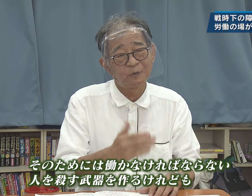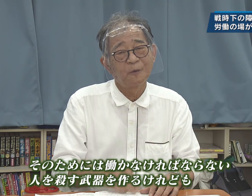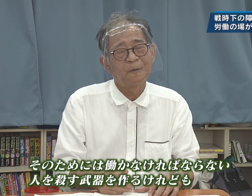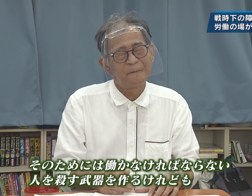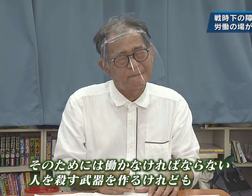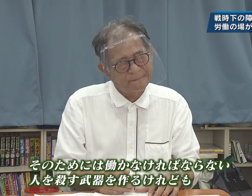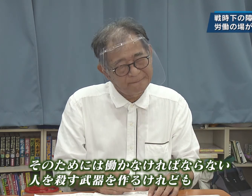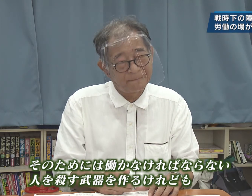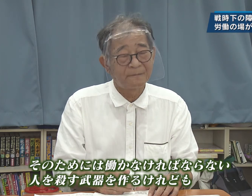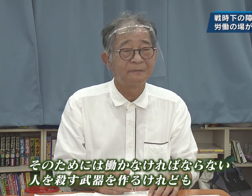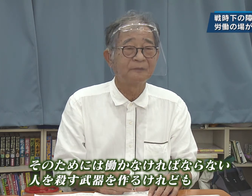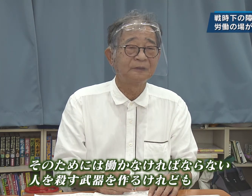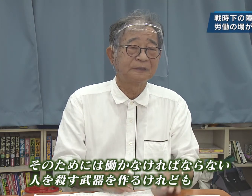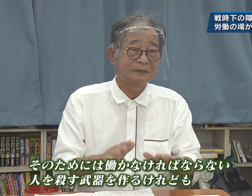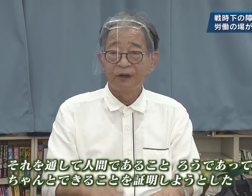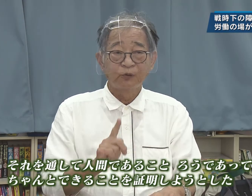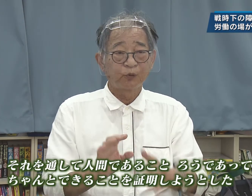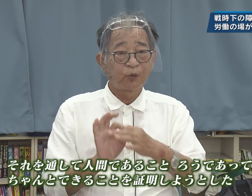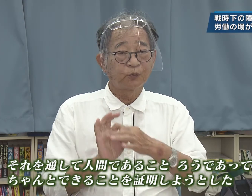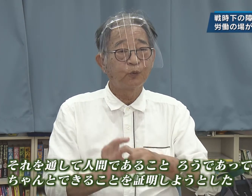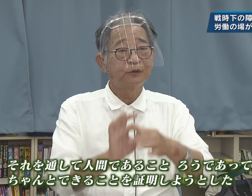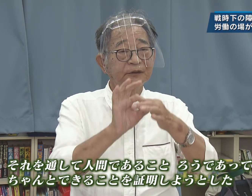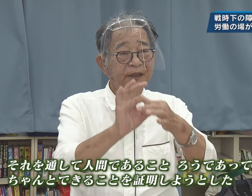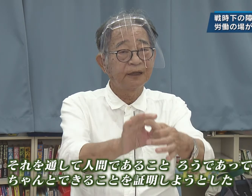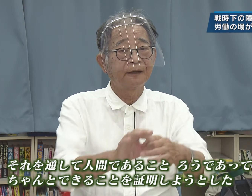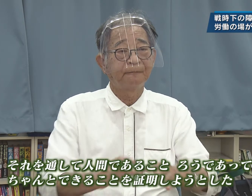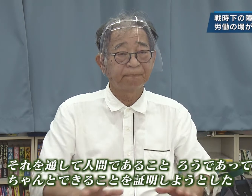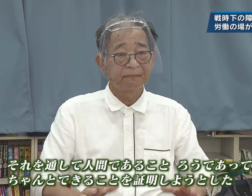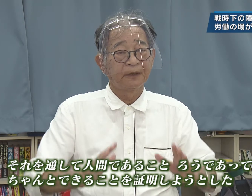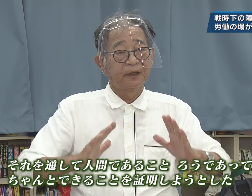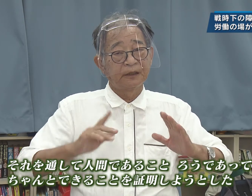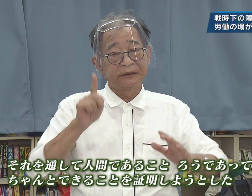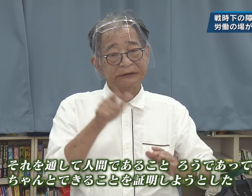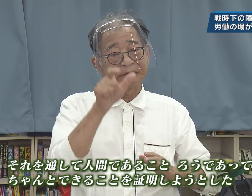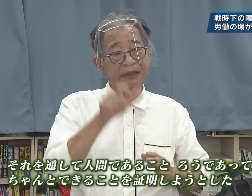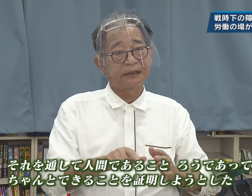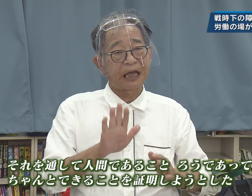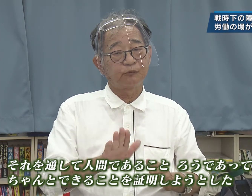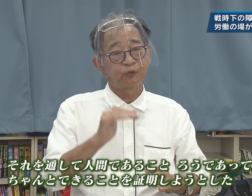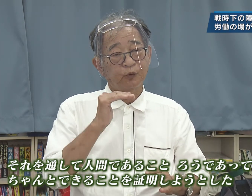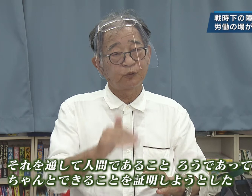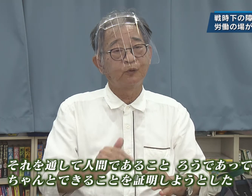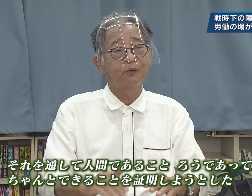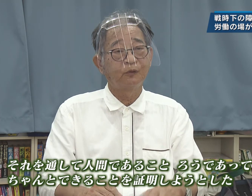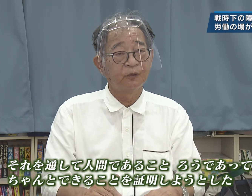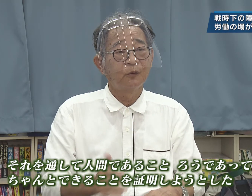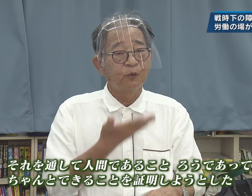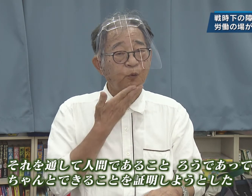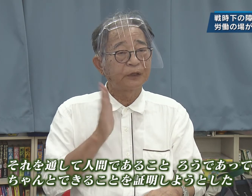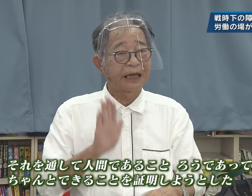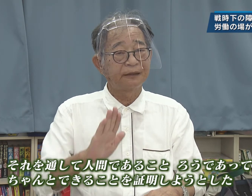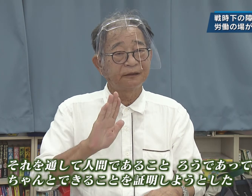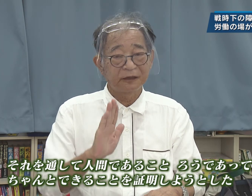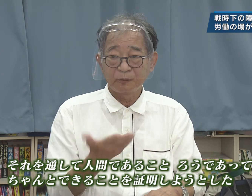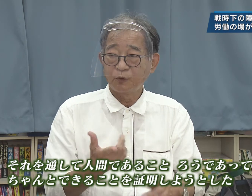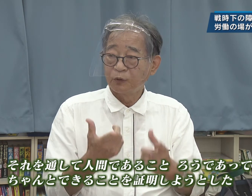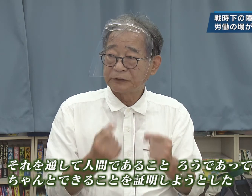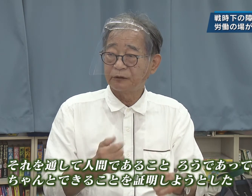を作るけれどもそれを通して人間であることローであっても